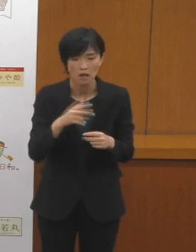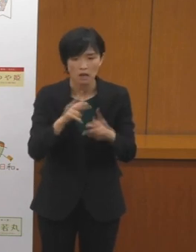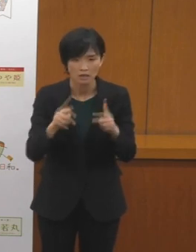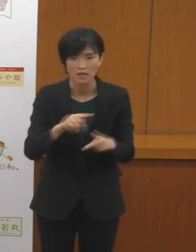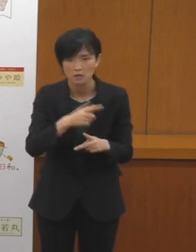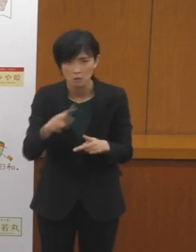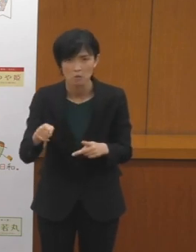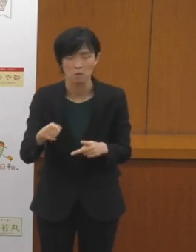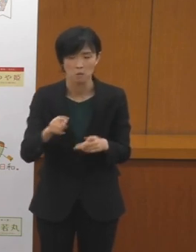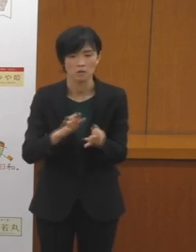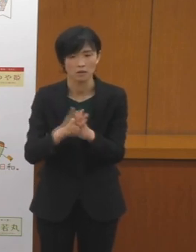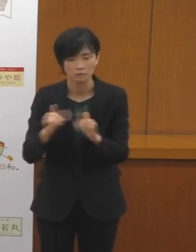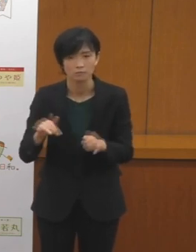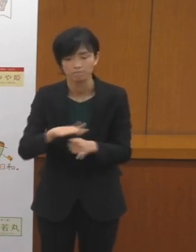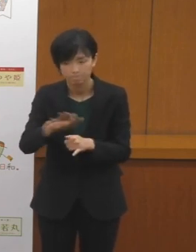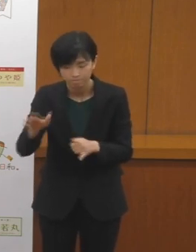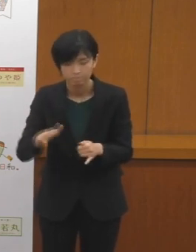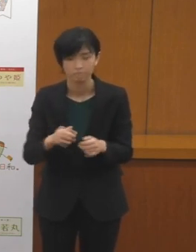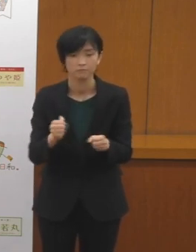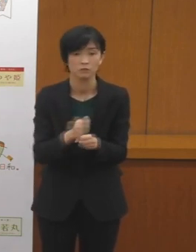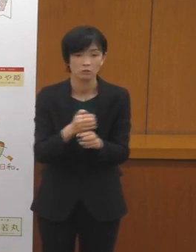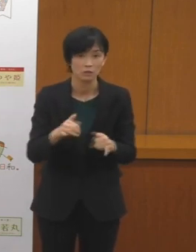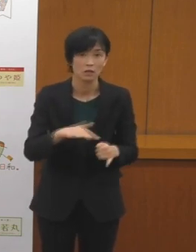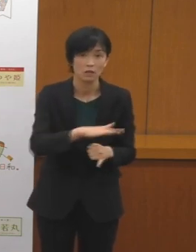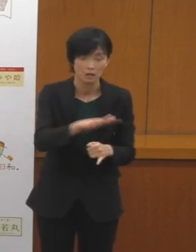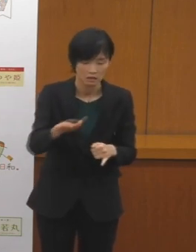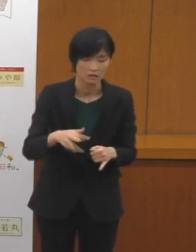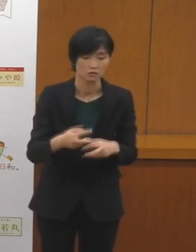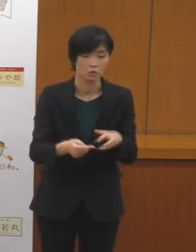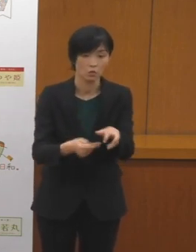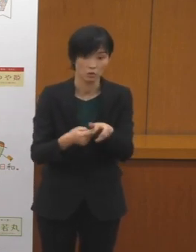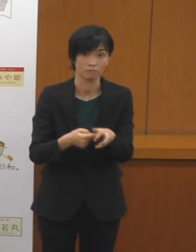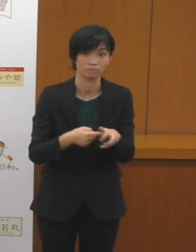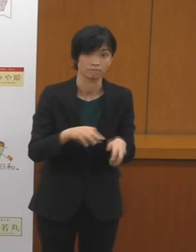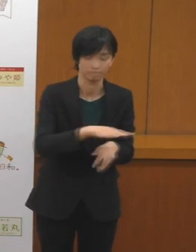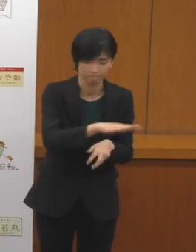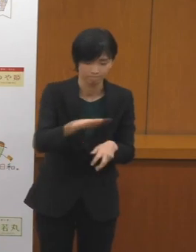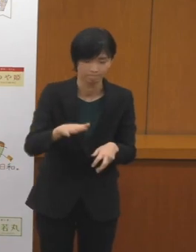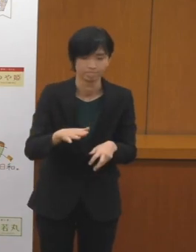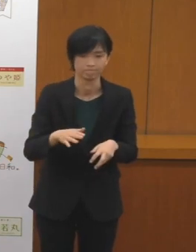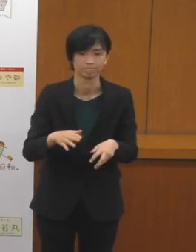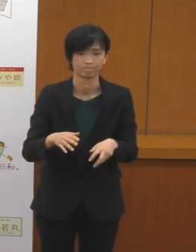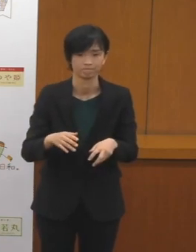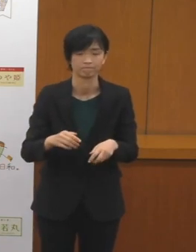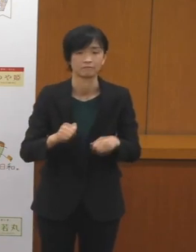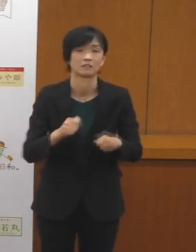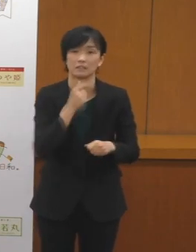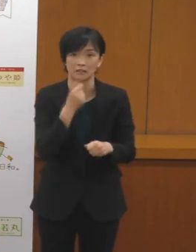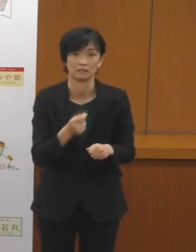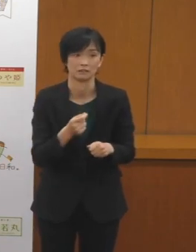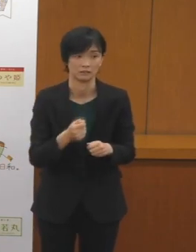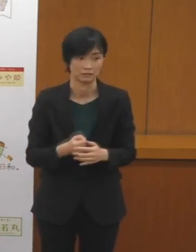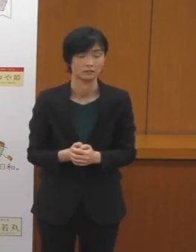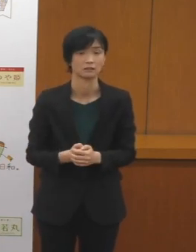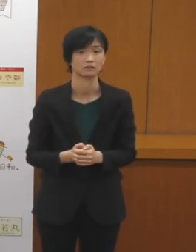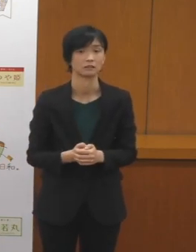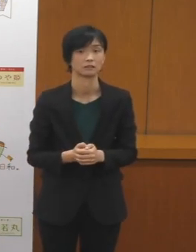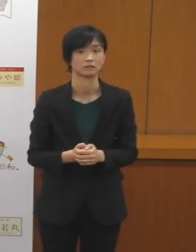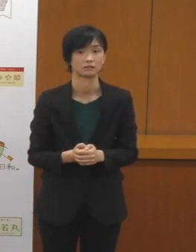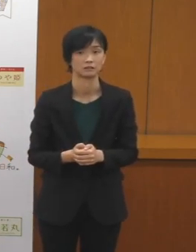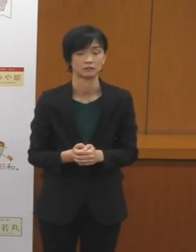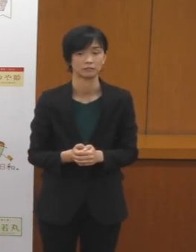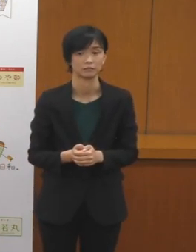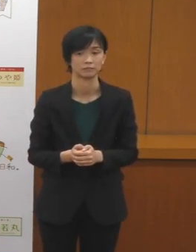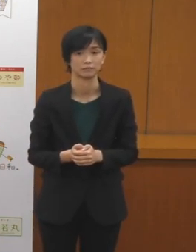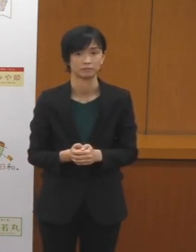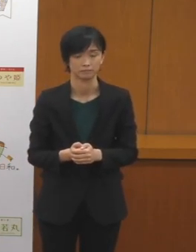県民の皆様事業者の皆様や市町村と一緒になって取り組んでいきたいというふうに思っていますやはり